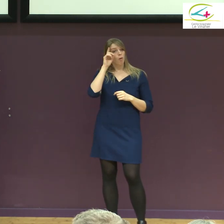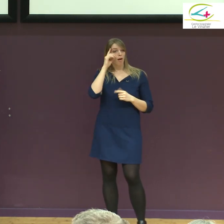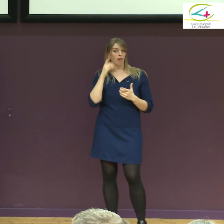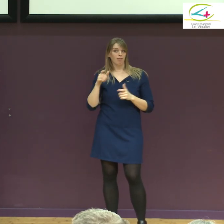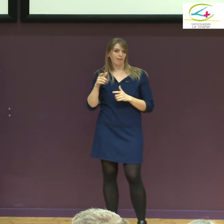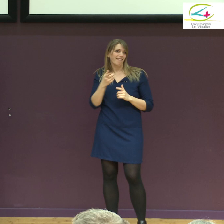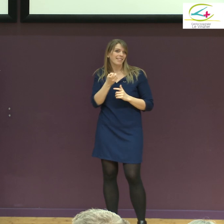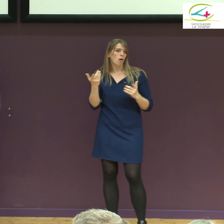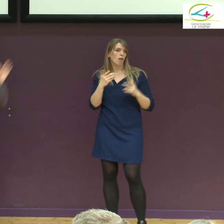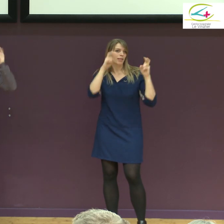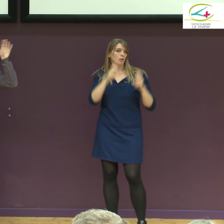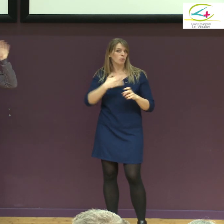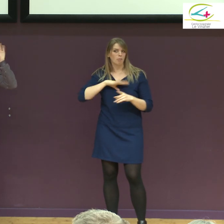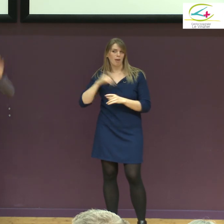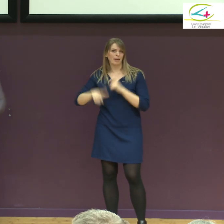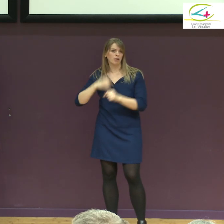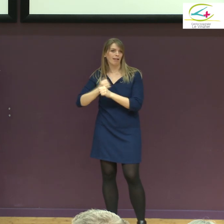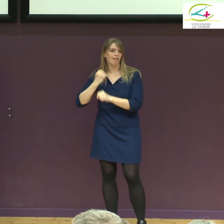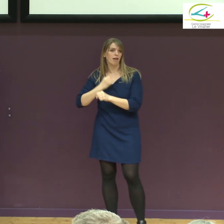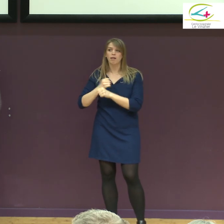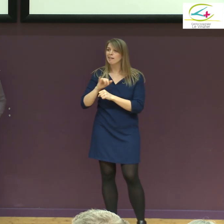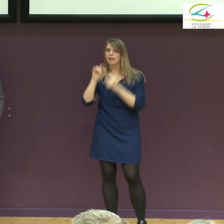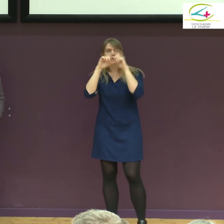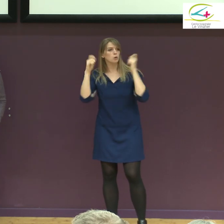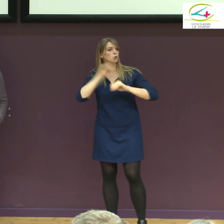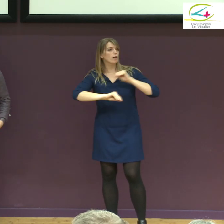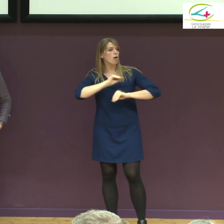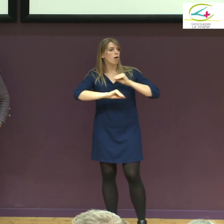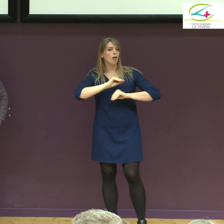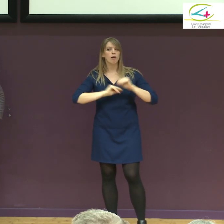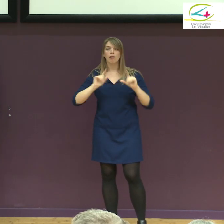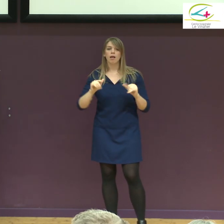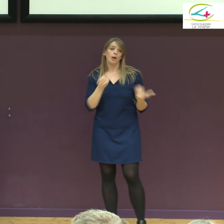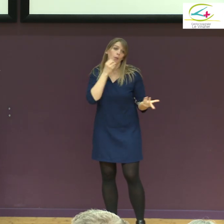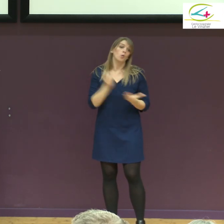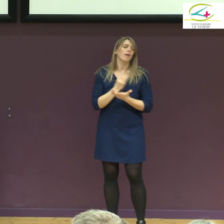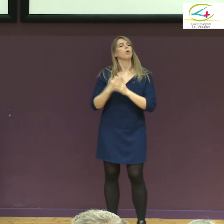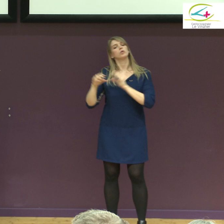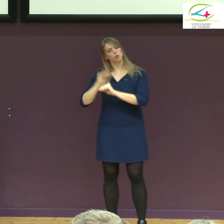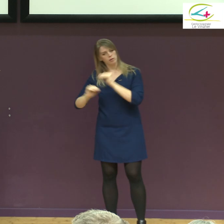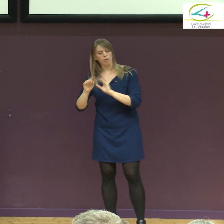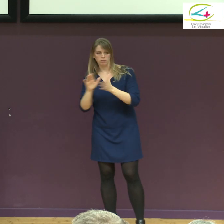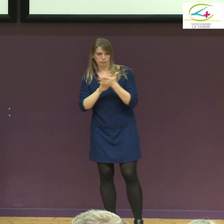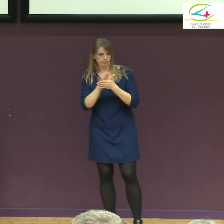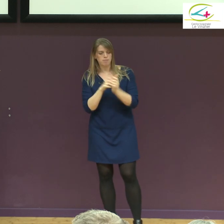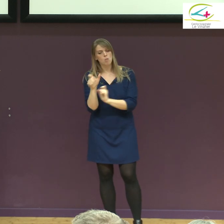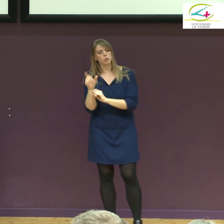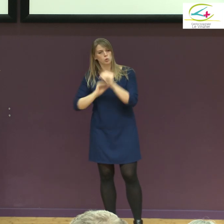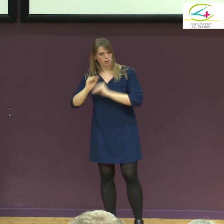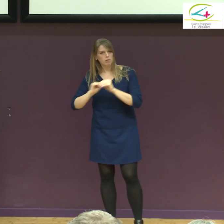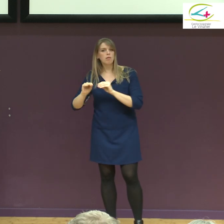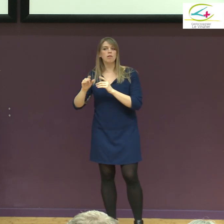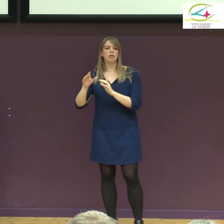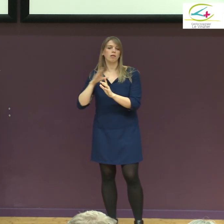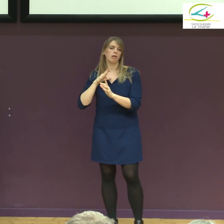en fait. En fait, je ne sais pas s'il y a des soignants parmi vous, mais c'est une bonne nouvelle pour... Ah, pas que soignants. Ouais, je dis soignants, et on va voir que